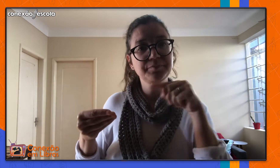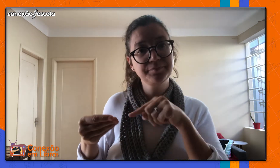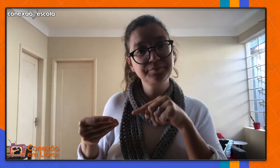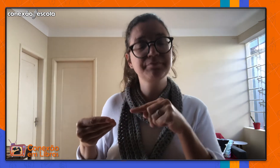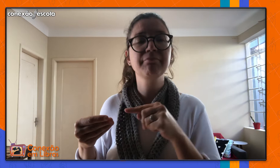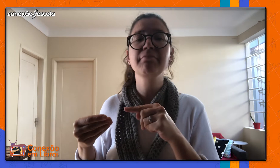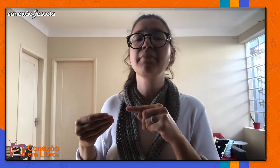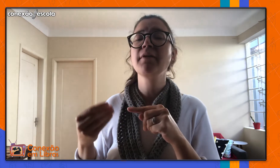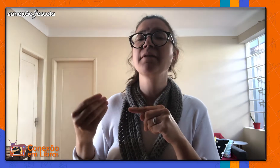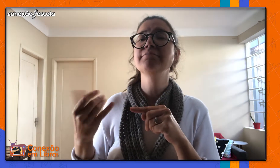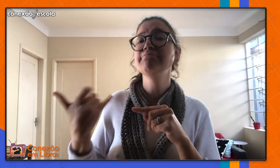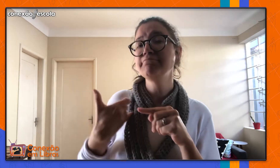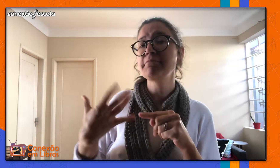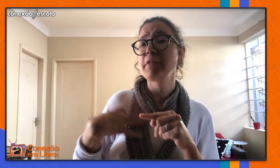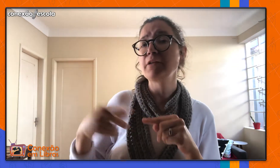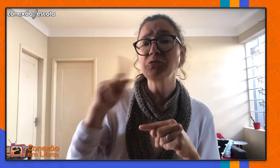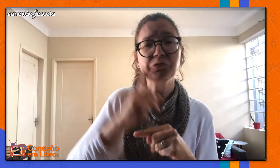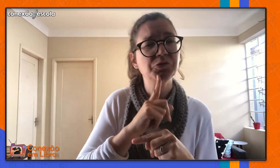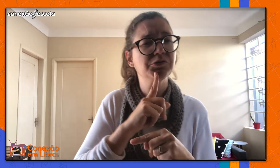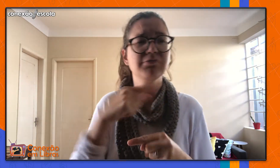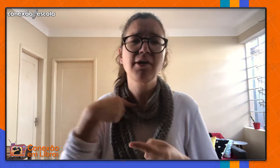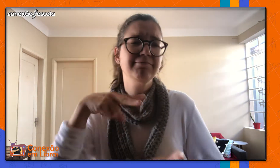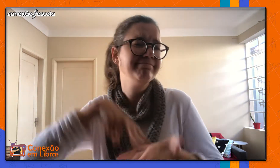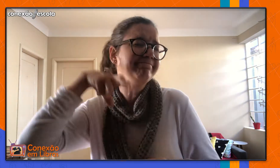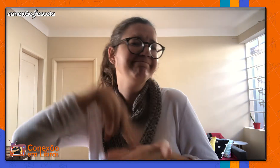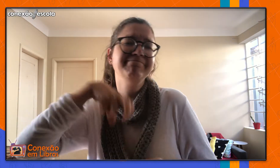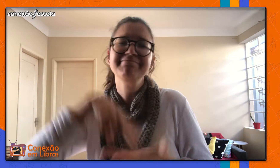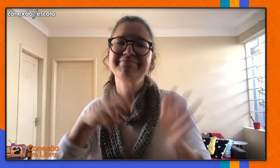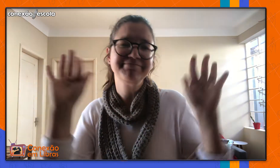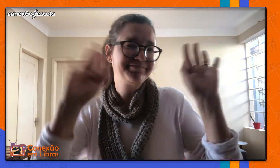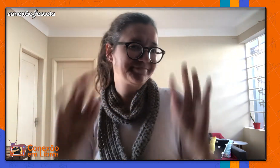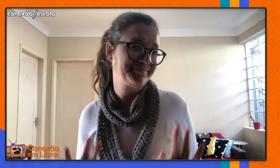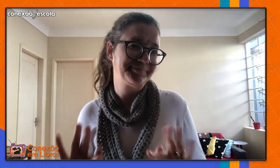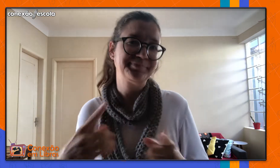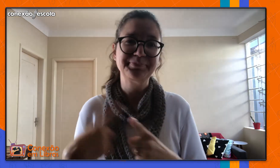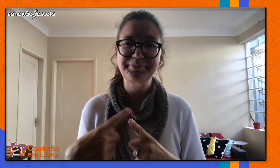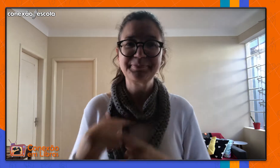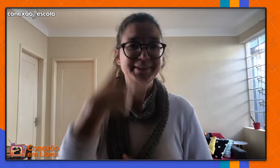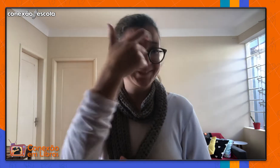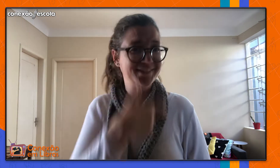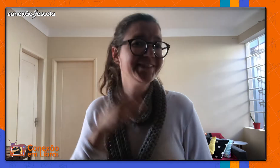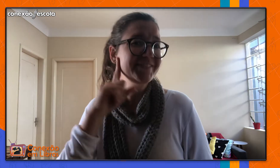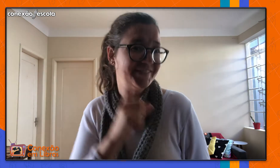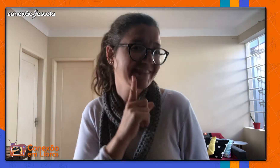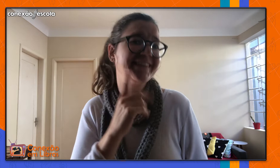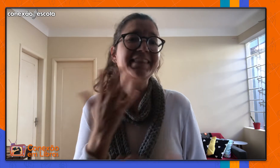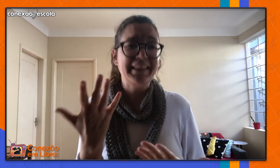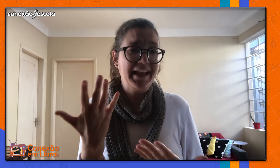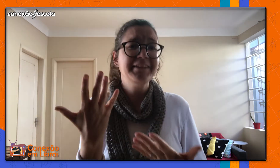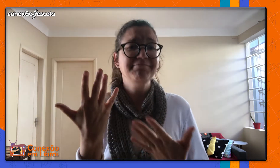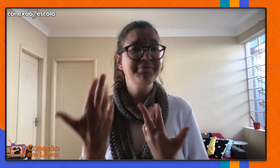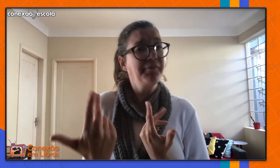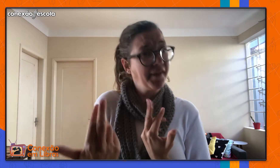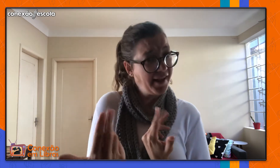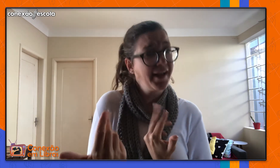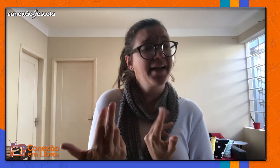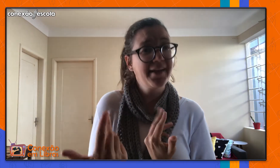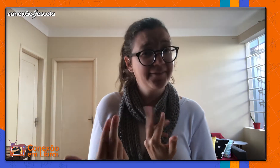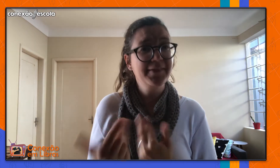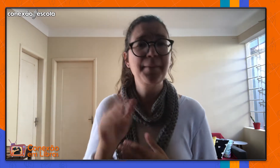filha seria surda, eu me senti muito feliz. Eu pulei de alegria, porque eu também sou surda,